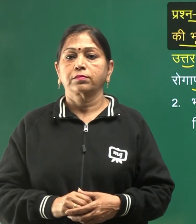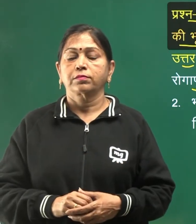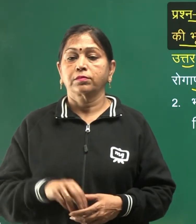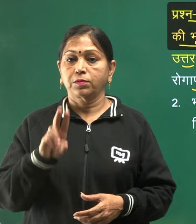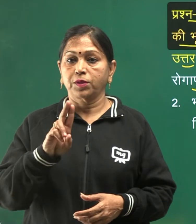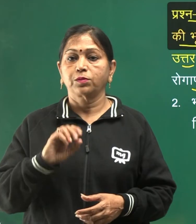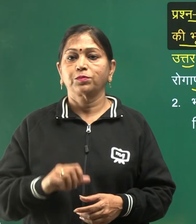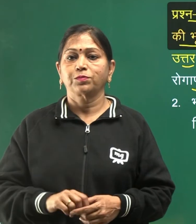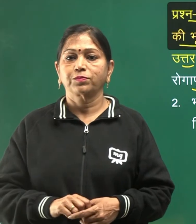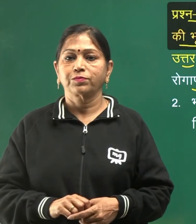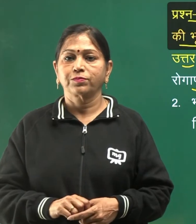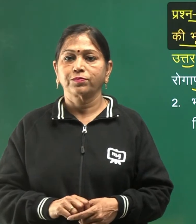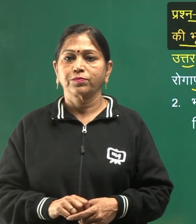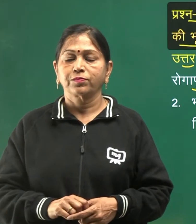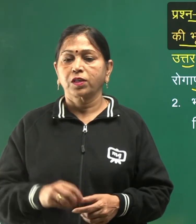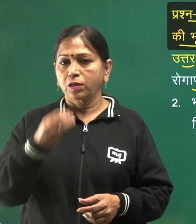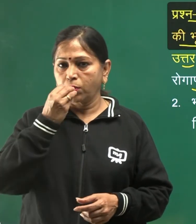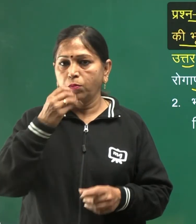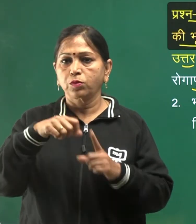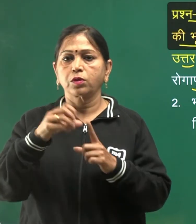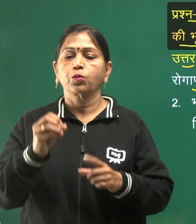2 भोजन को